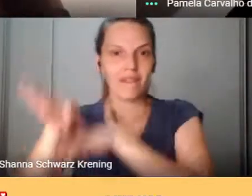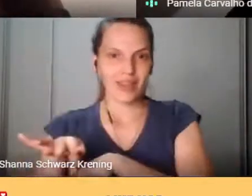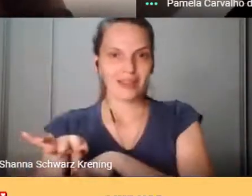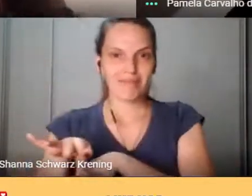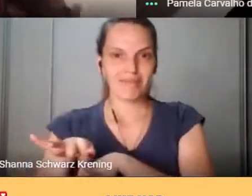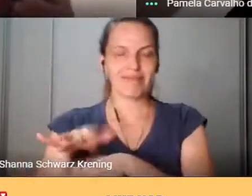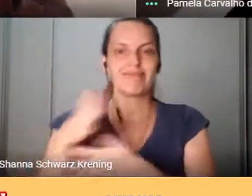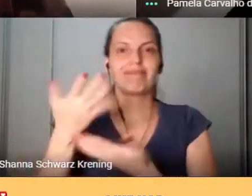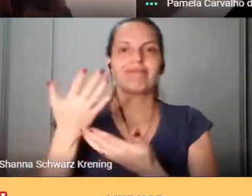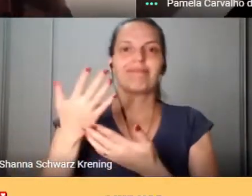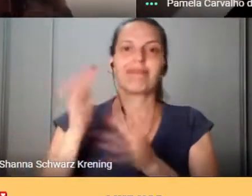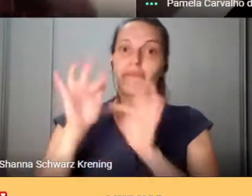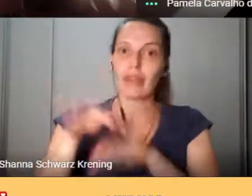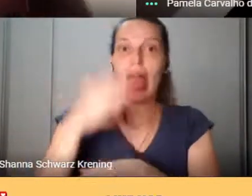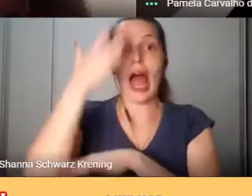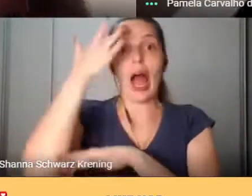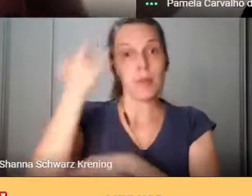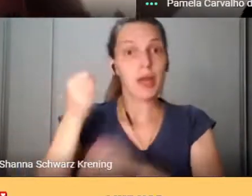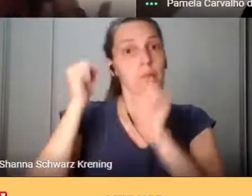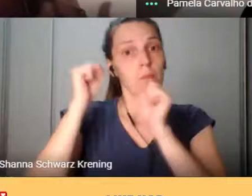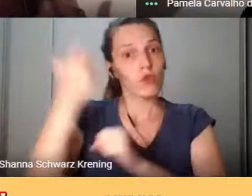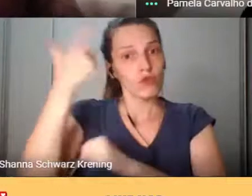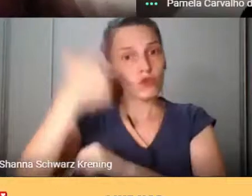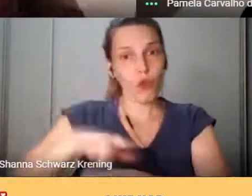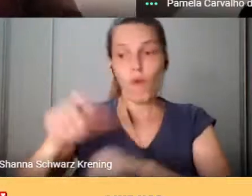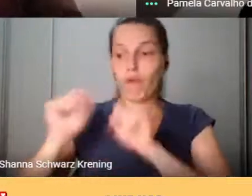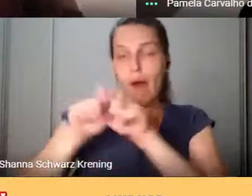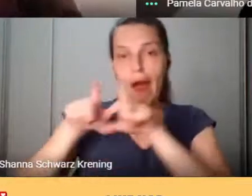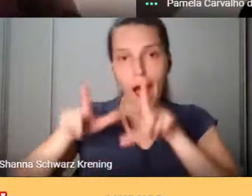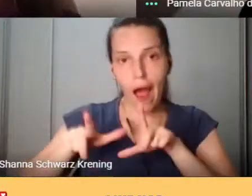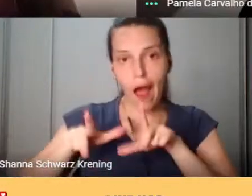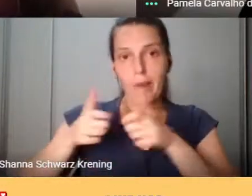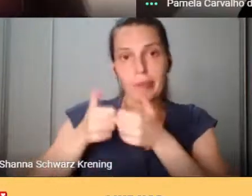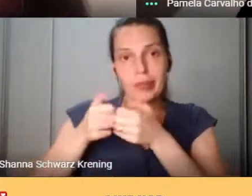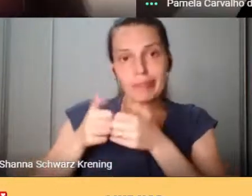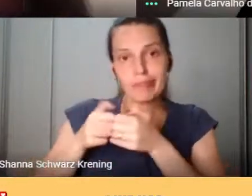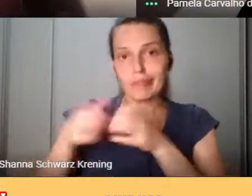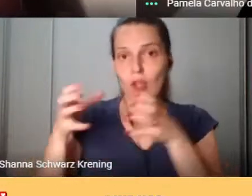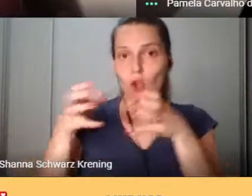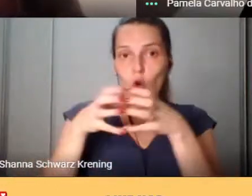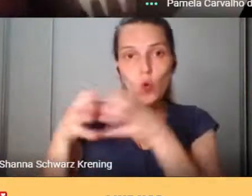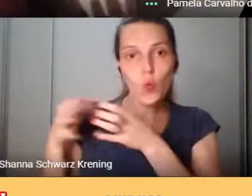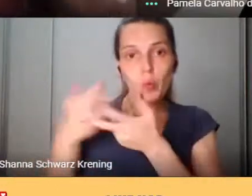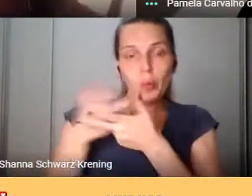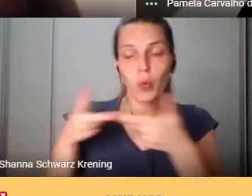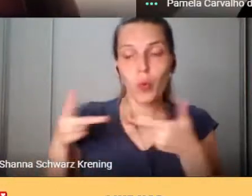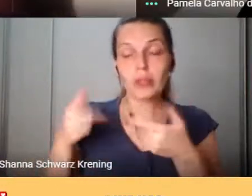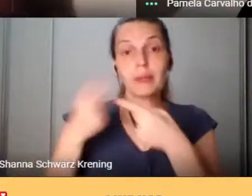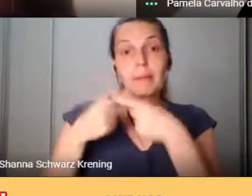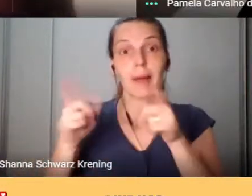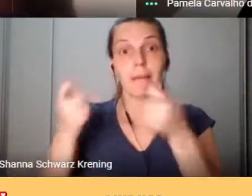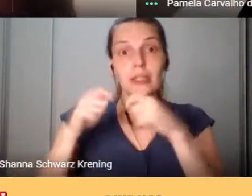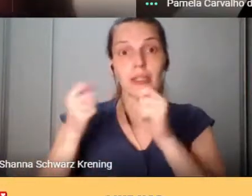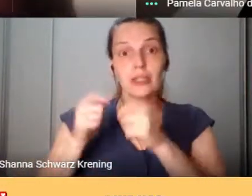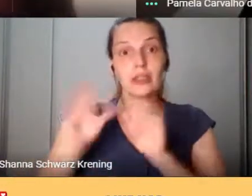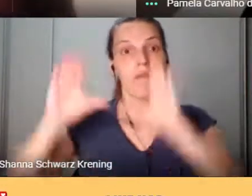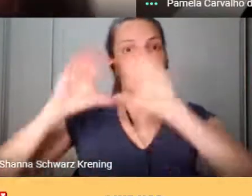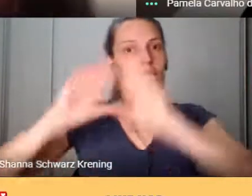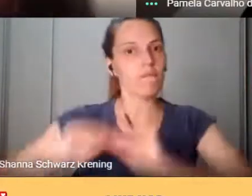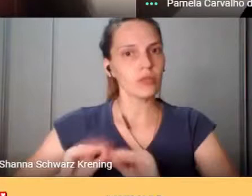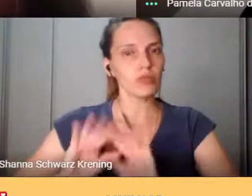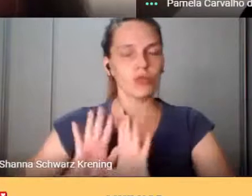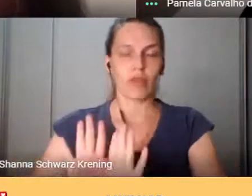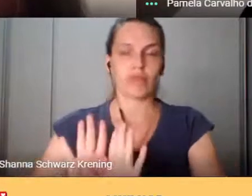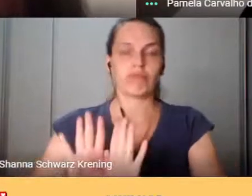poder responder, mas que sim, que é importante a gente ter esses momentos para a gente se reconectar, né? Principalmente